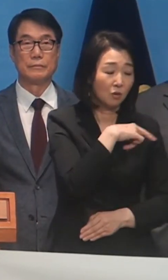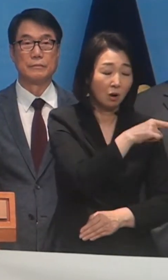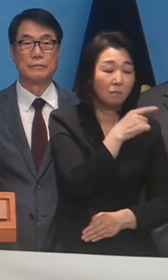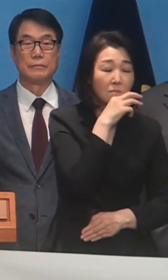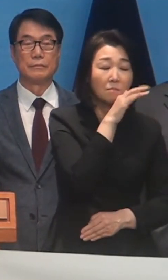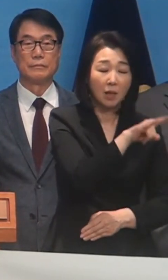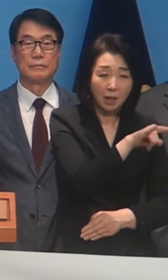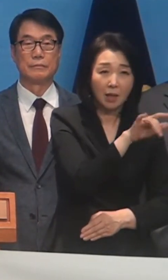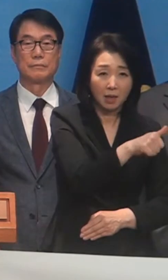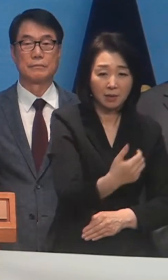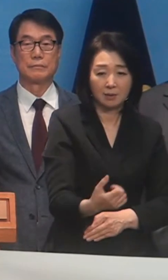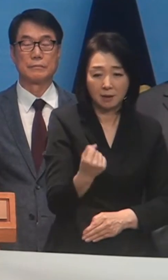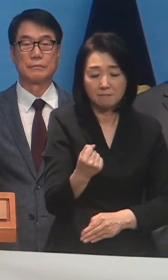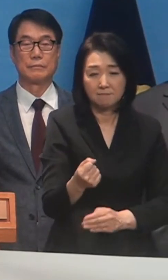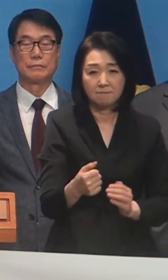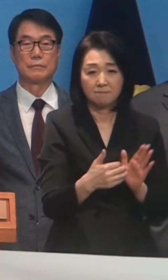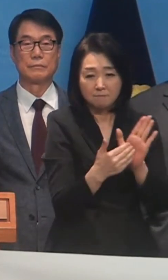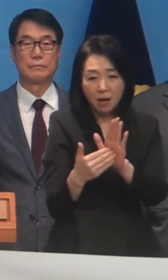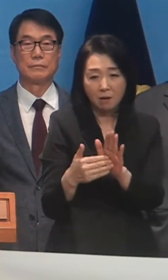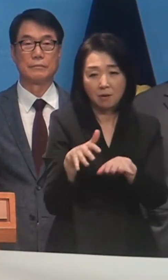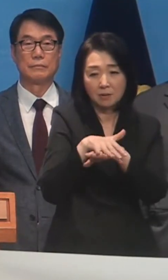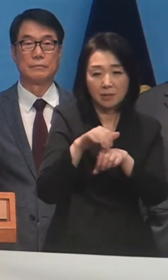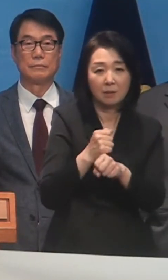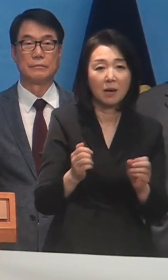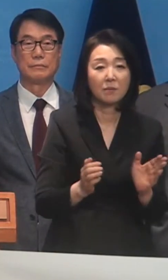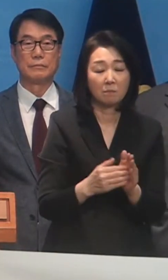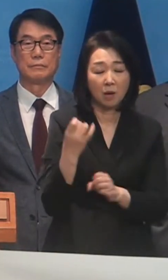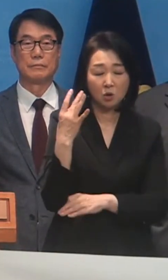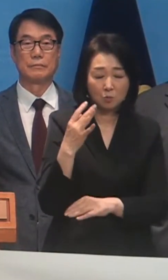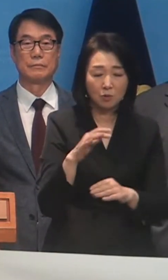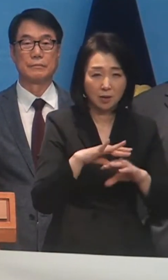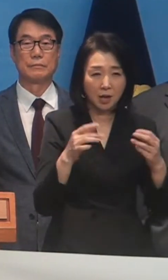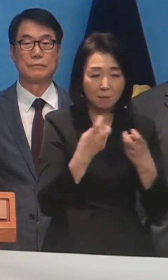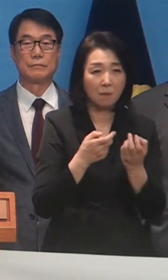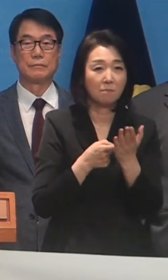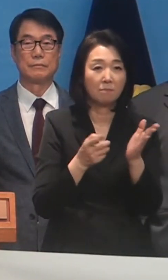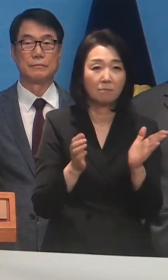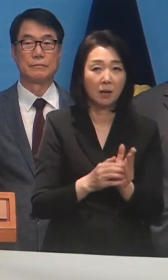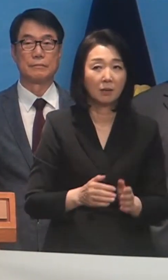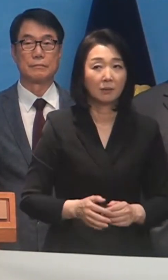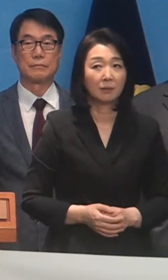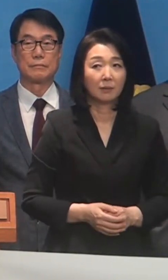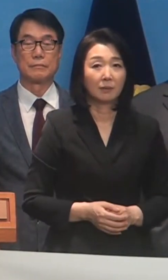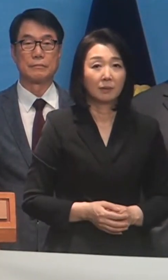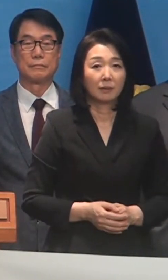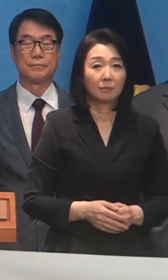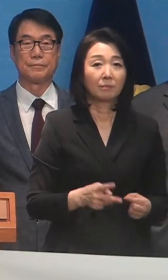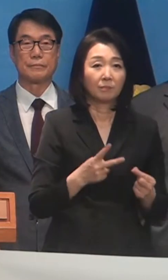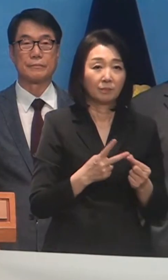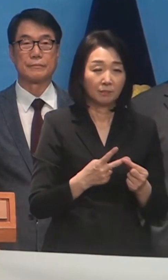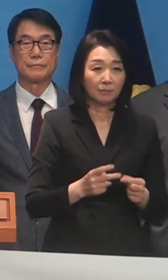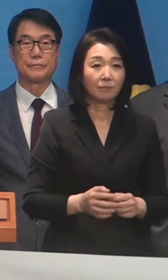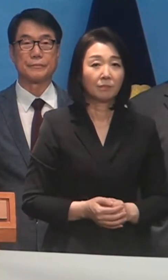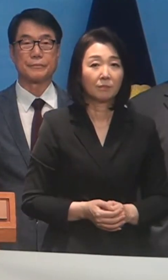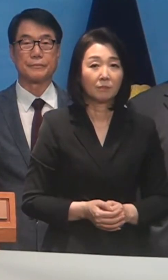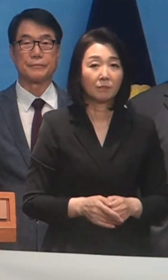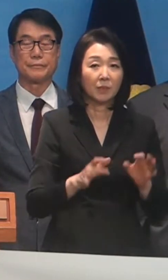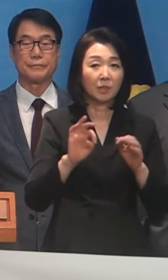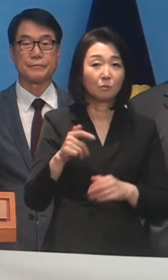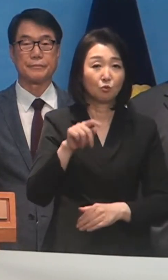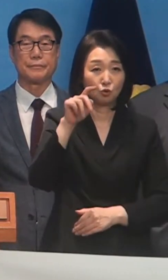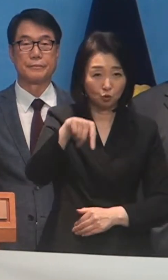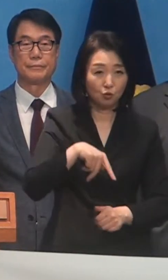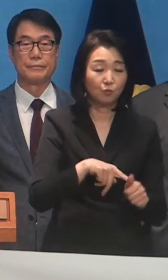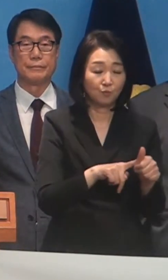및 강력한 방어체계 구축 등 근본적인 대책을 제시하였습니다. 둘째, 김문수